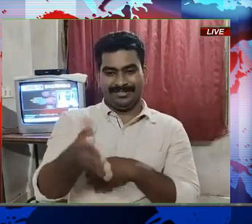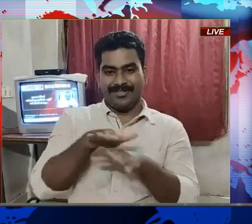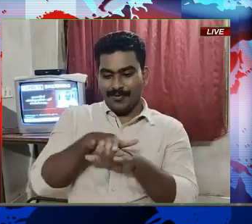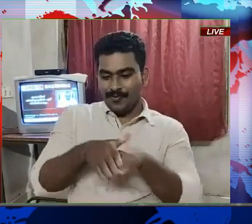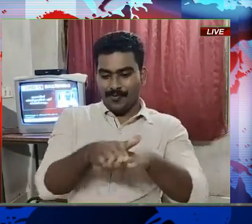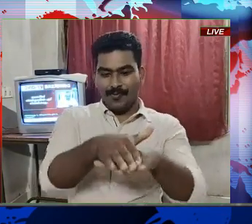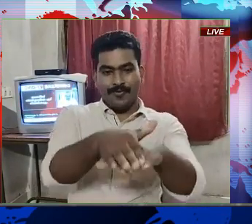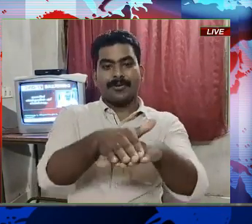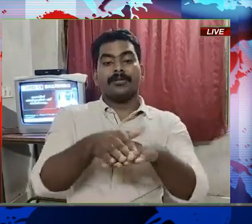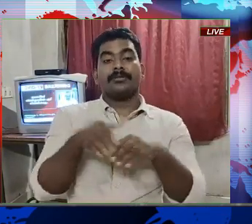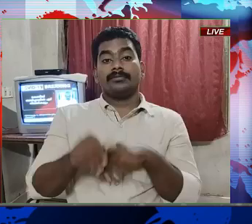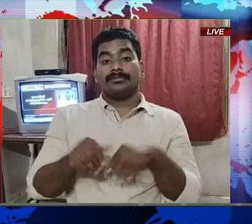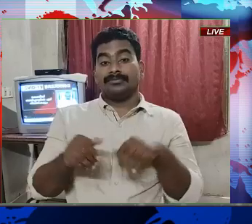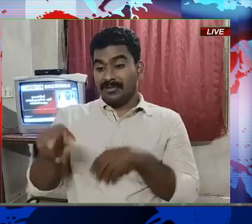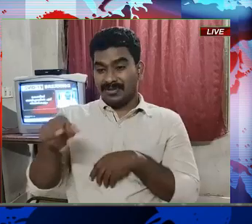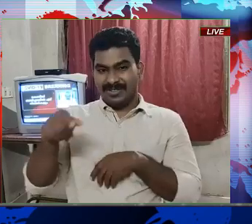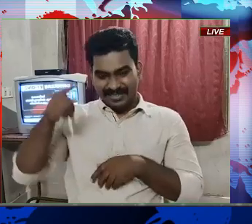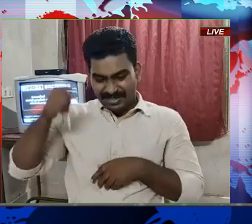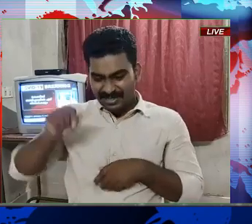വെള്ളം നനക്കൽ